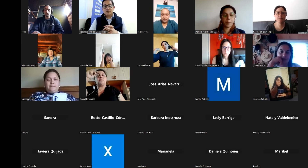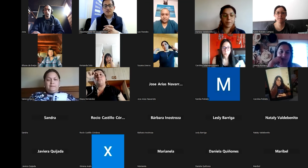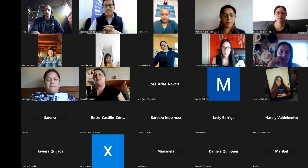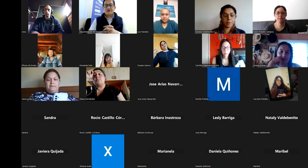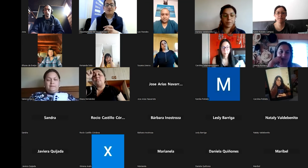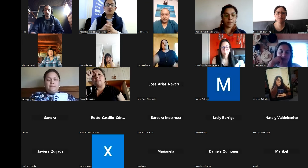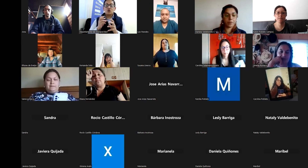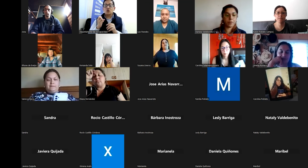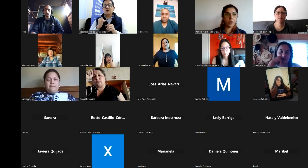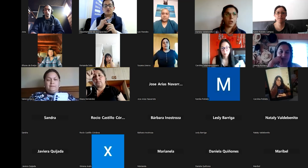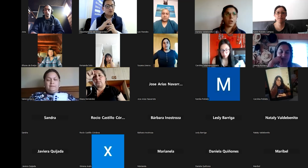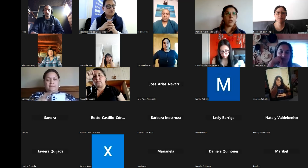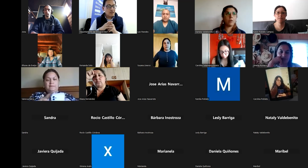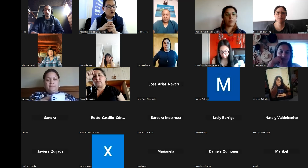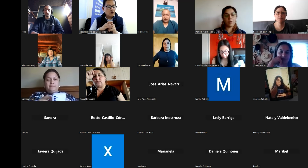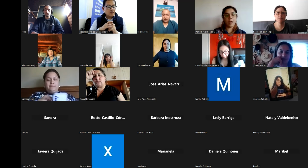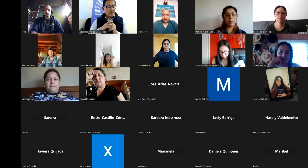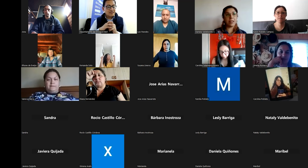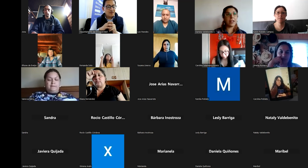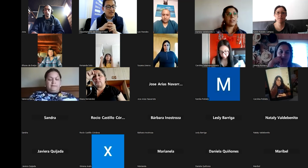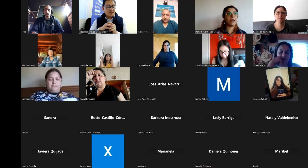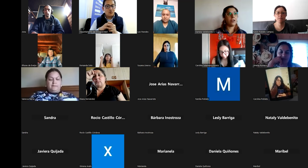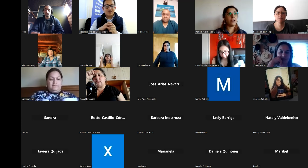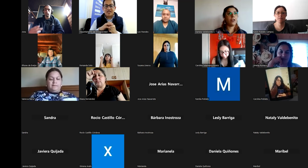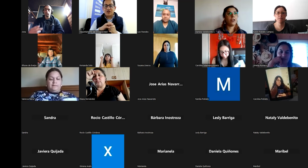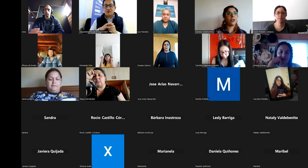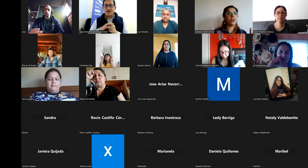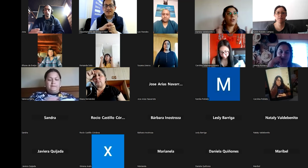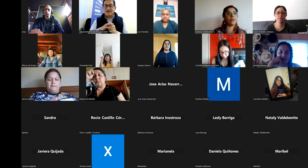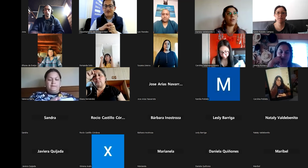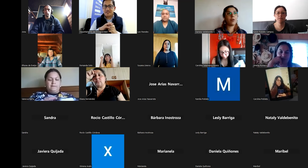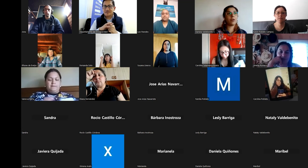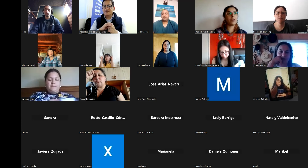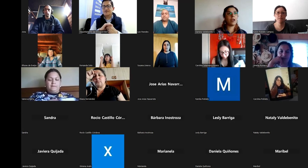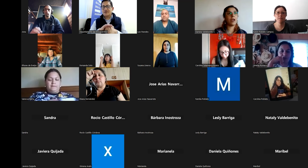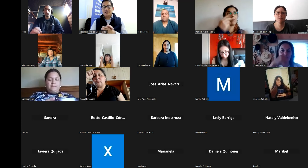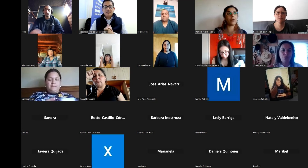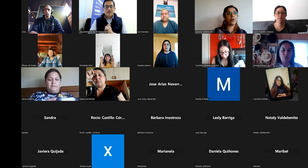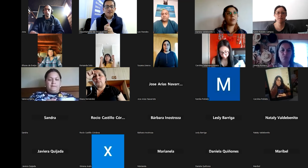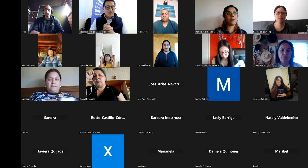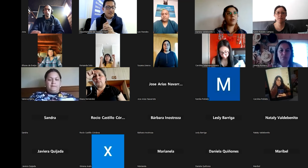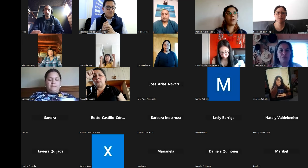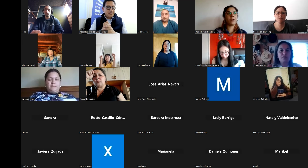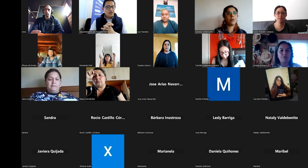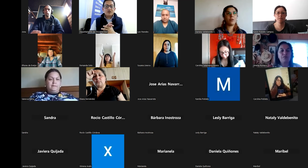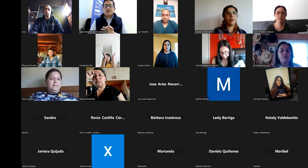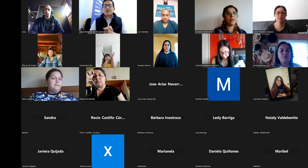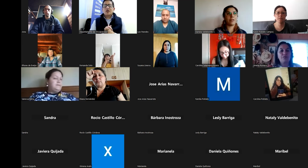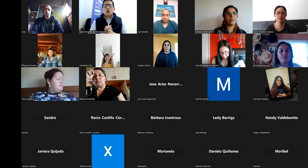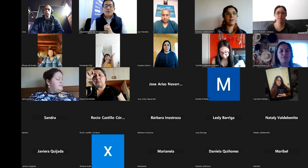lo que ya sabemos, los números, más los días de la semana, y los meses del año vamos a hablar de las fechas. Ya, entonces, los